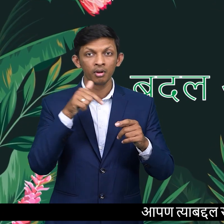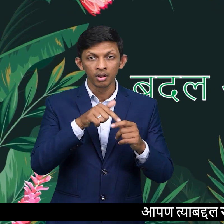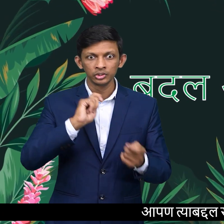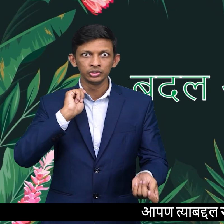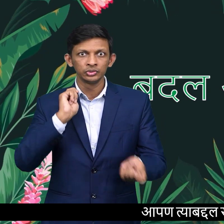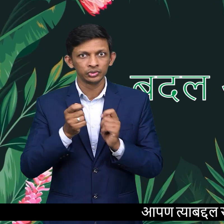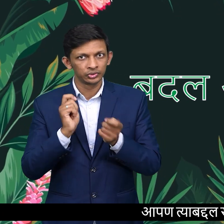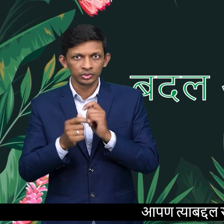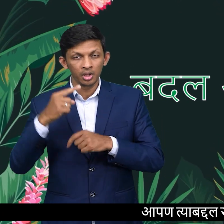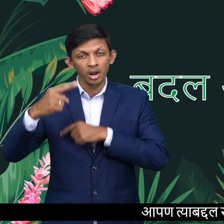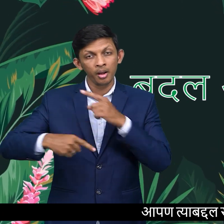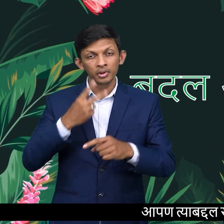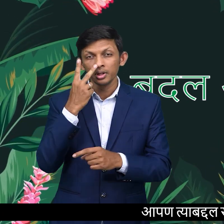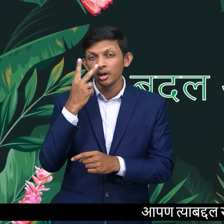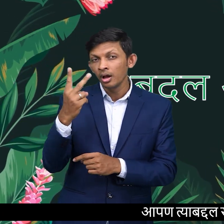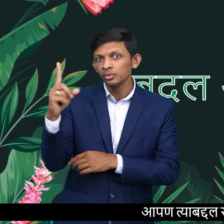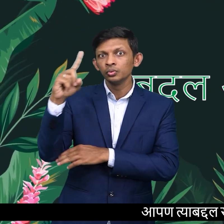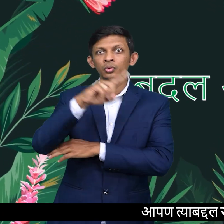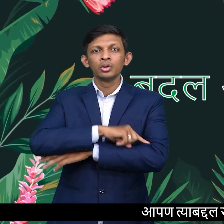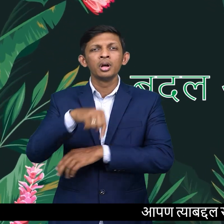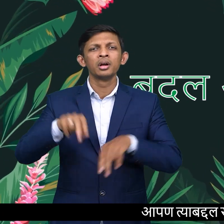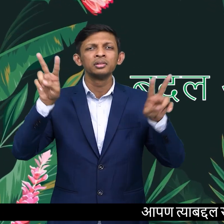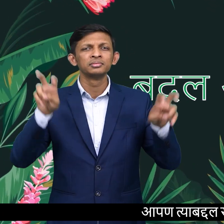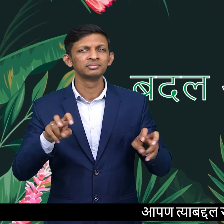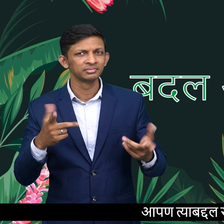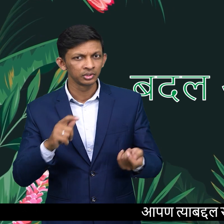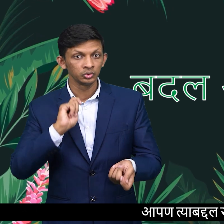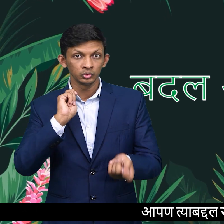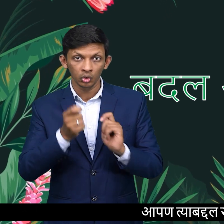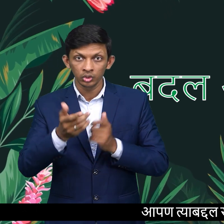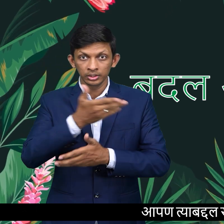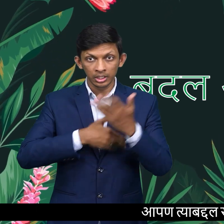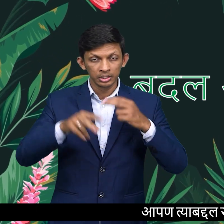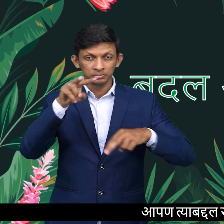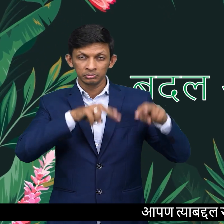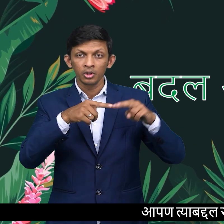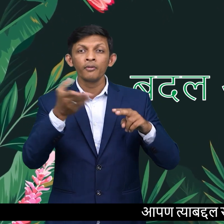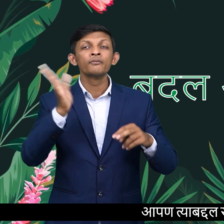आपण त्याबद्दल सविस्तर चर्चा करणे आवश्यक आहे.